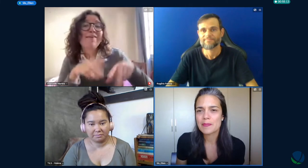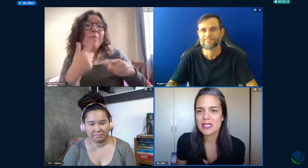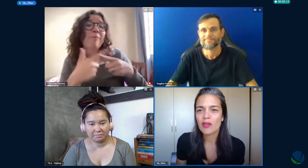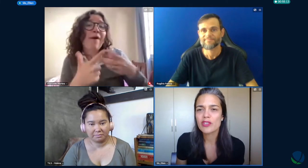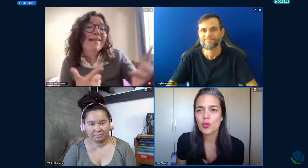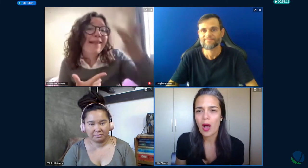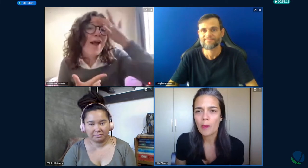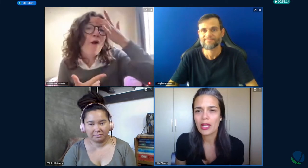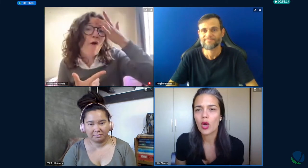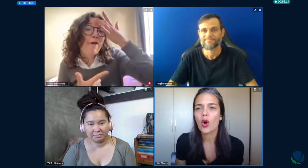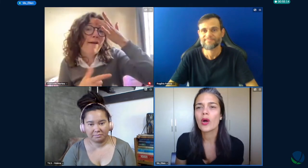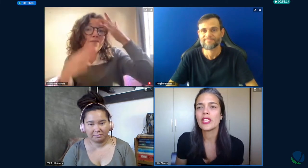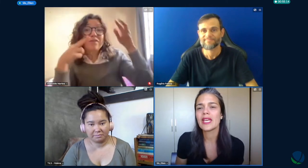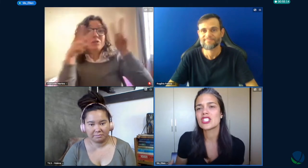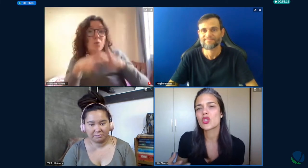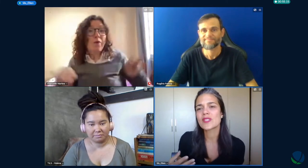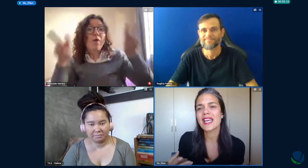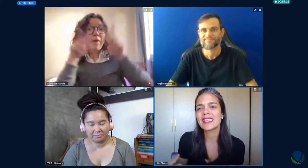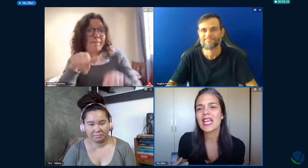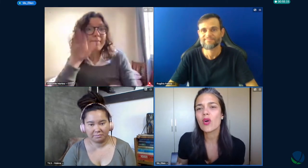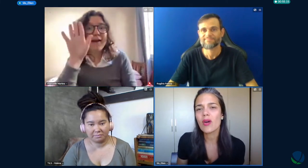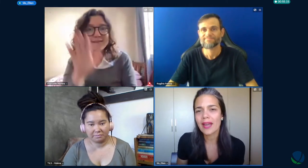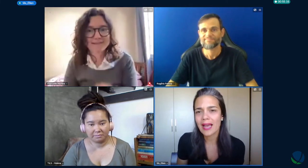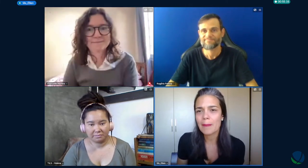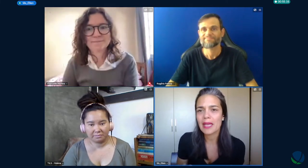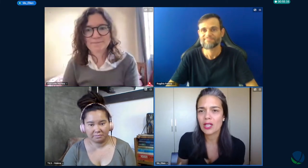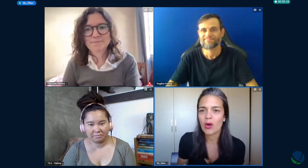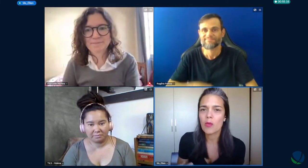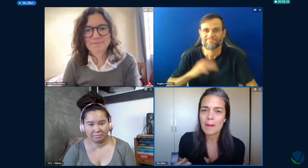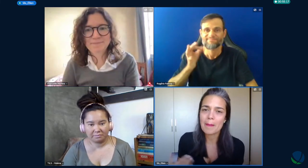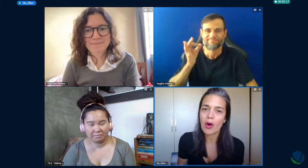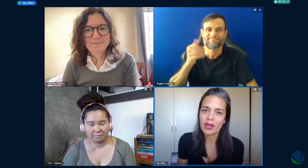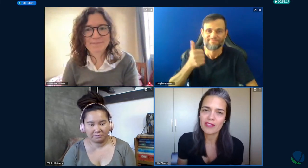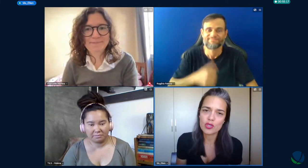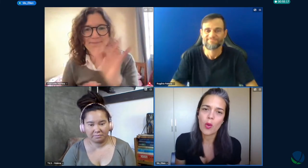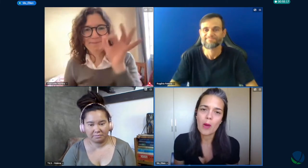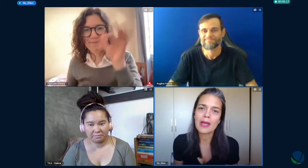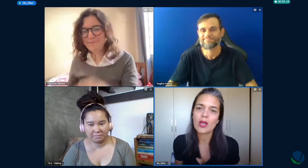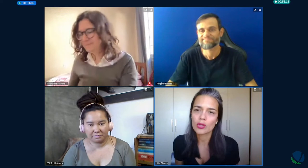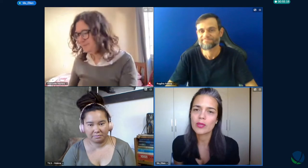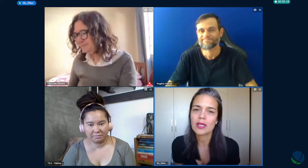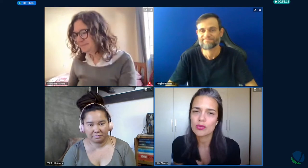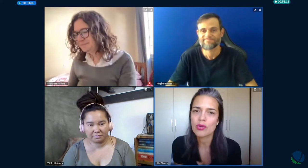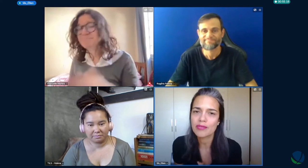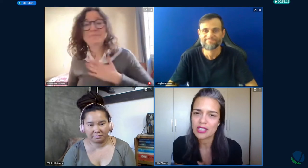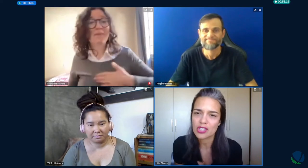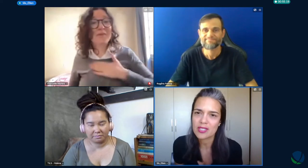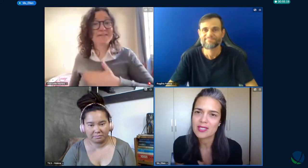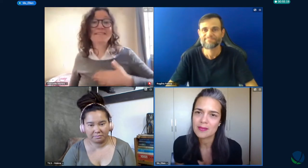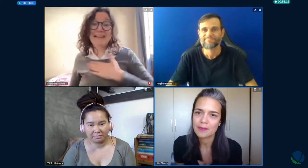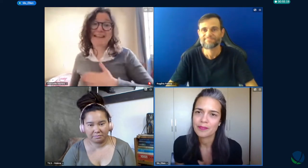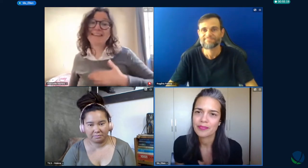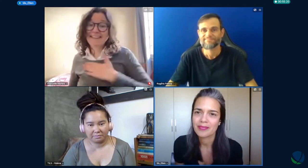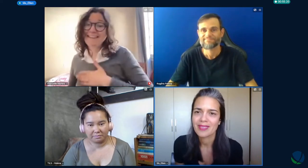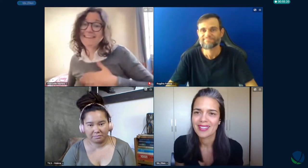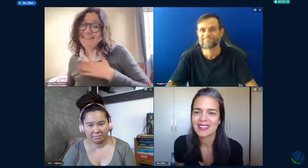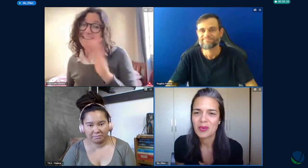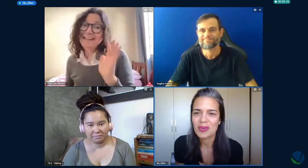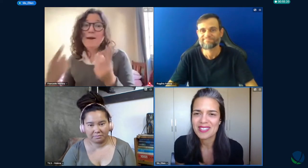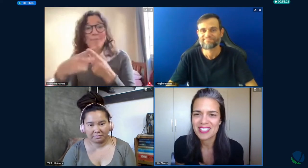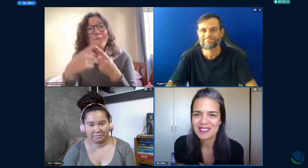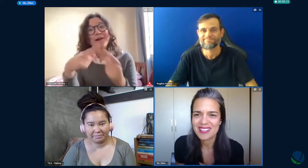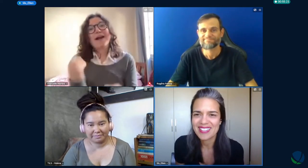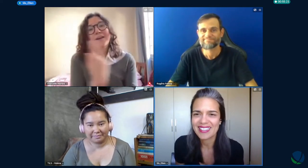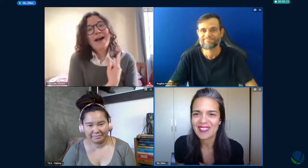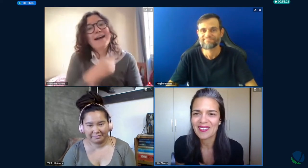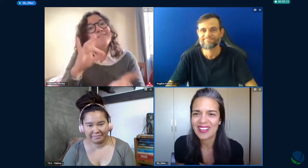essa percepção visual melhor e a gente consegue decorar melhor, uma memória visual melhor do que a dos ouvintes. Então,